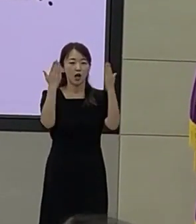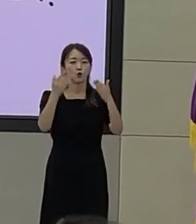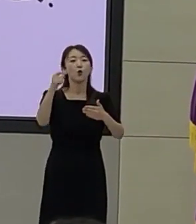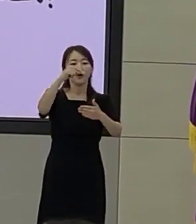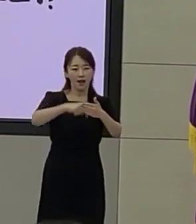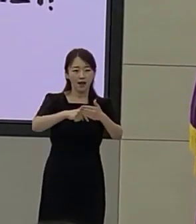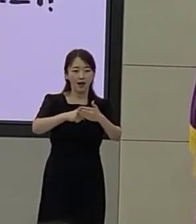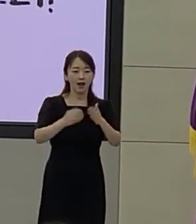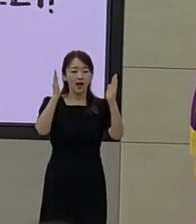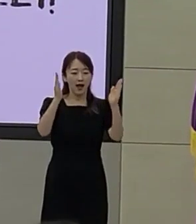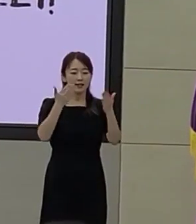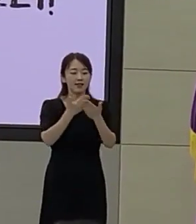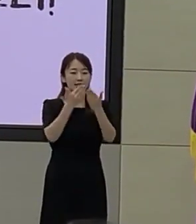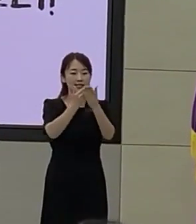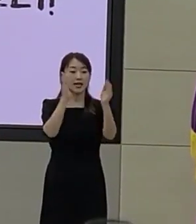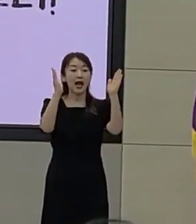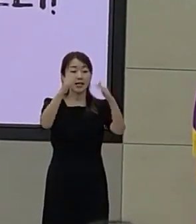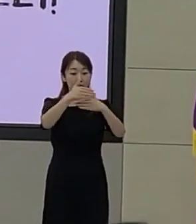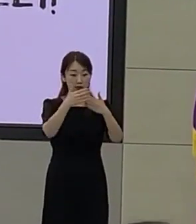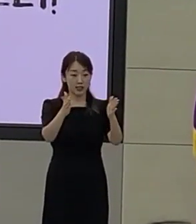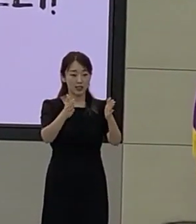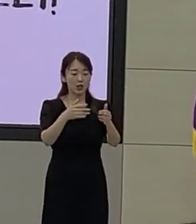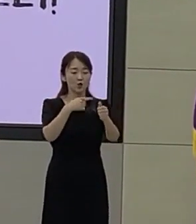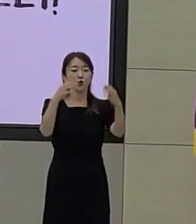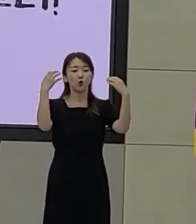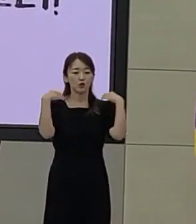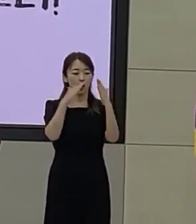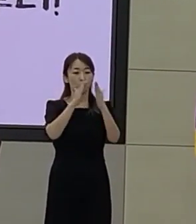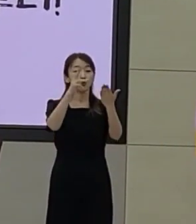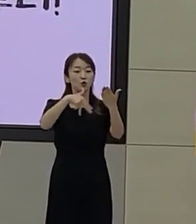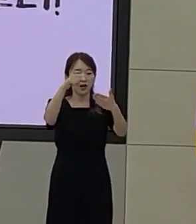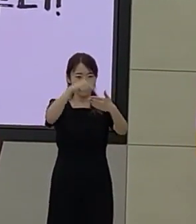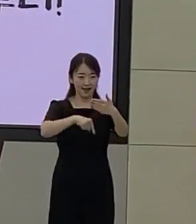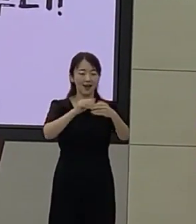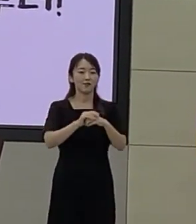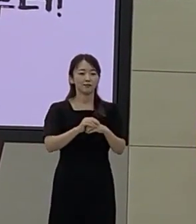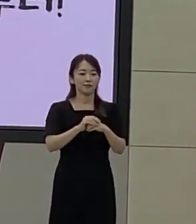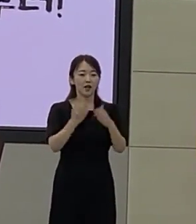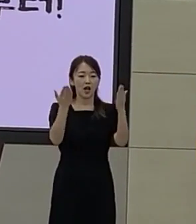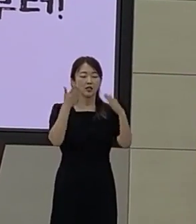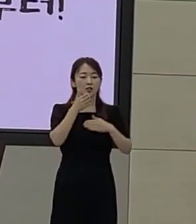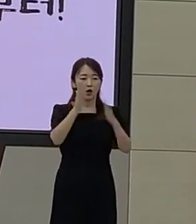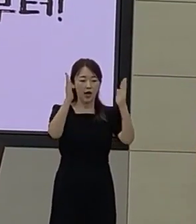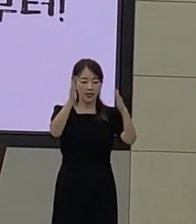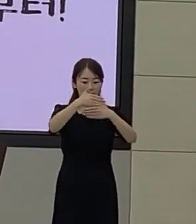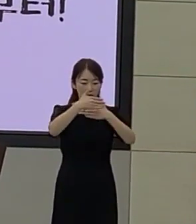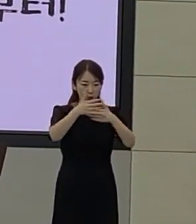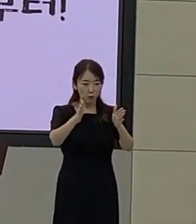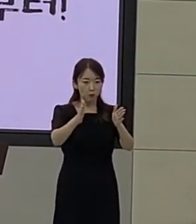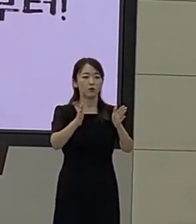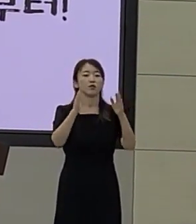학교 내에 학력신장 학습실과 교육청 도서관 내에 학생 전용